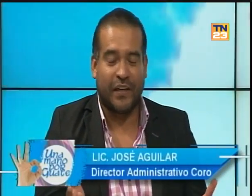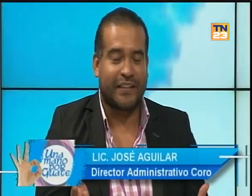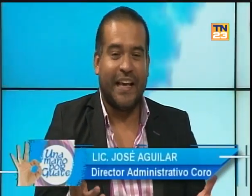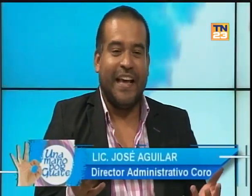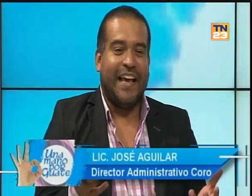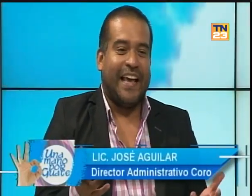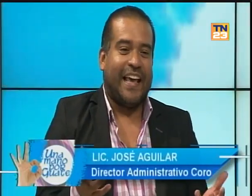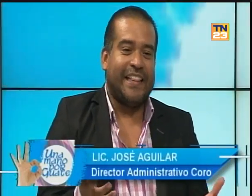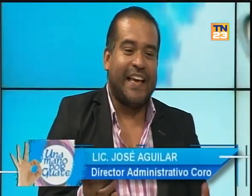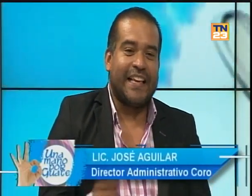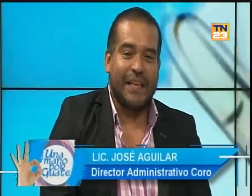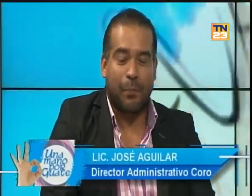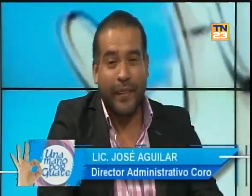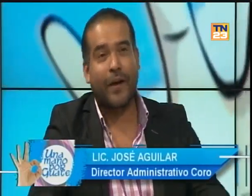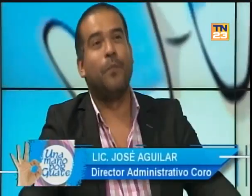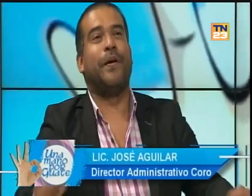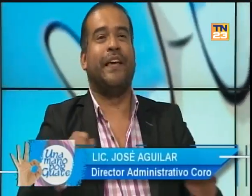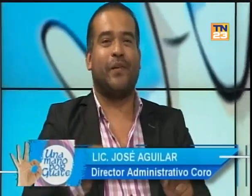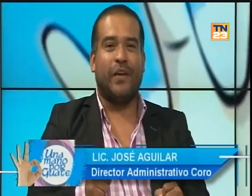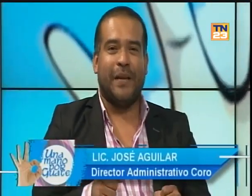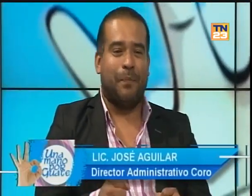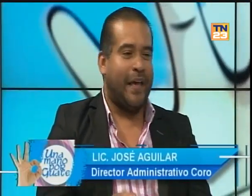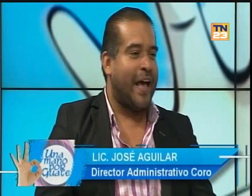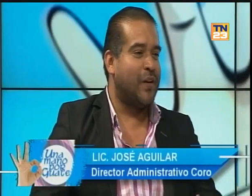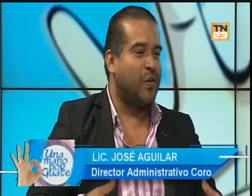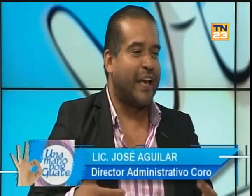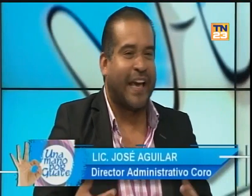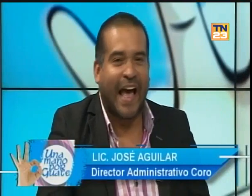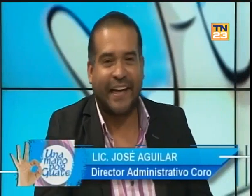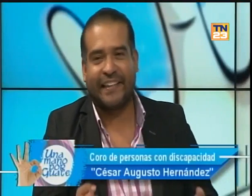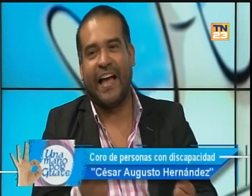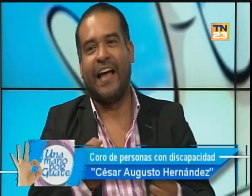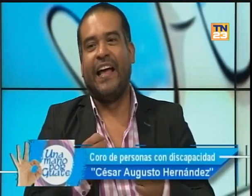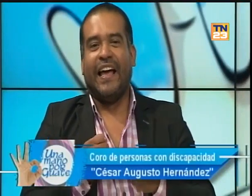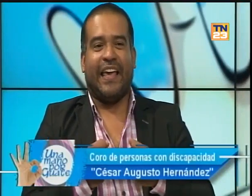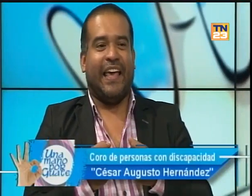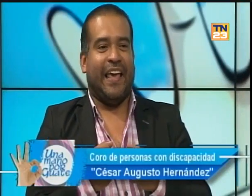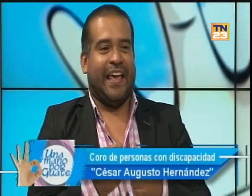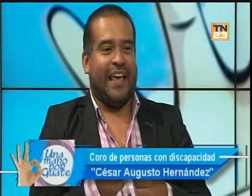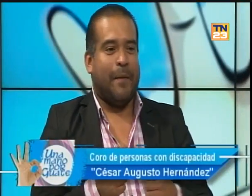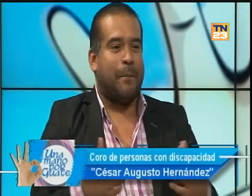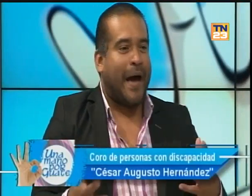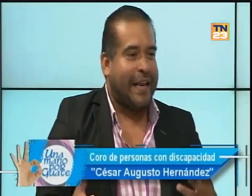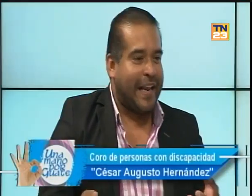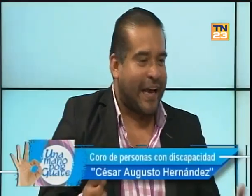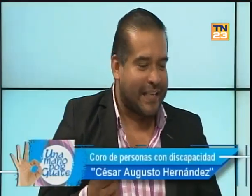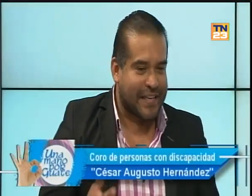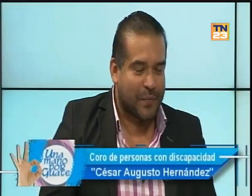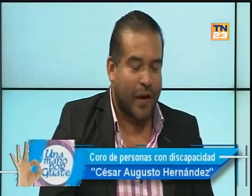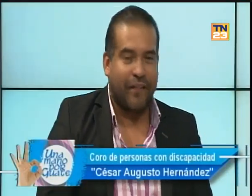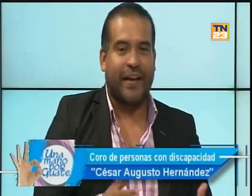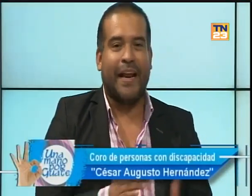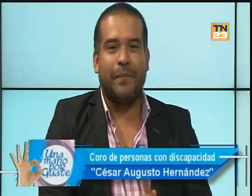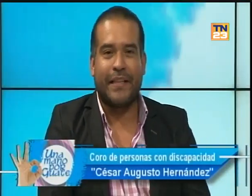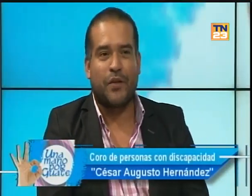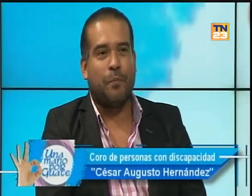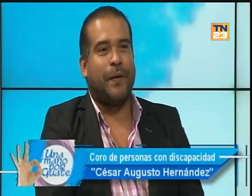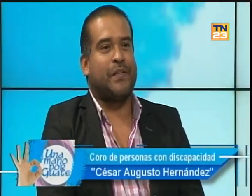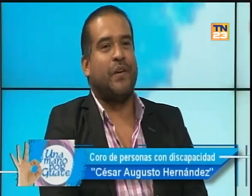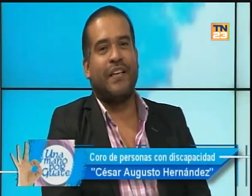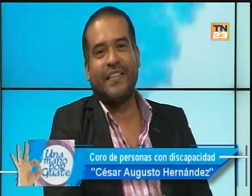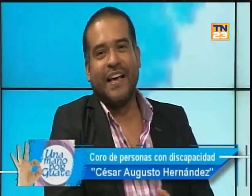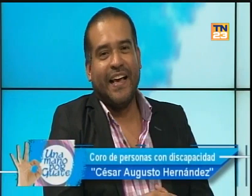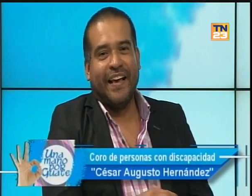estas personas. Gente que se puede acompañar con el piano, que canta, que baila, que se mueve. Realmente